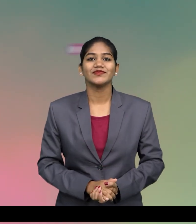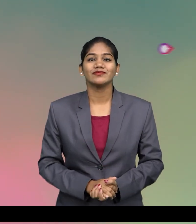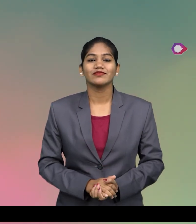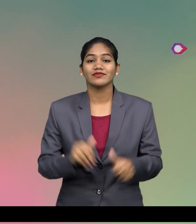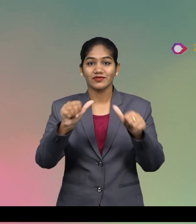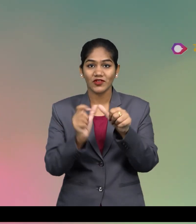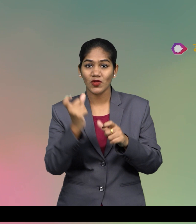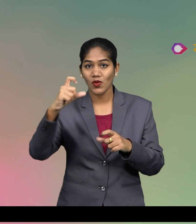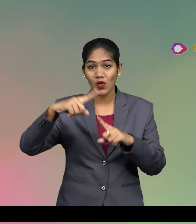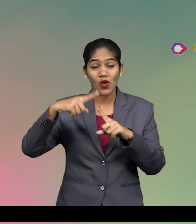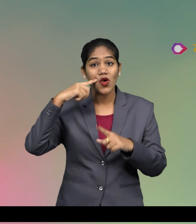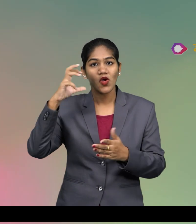2. వేలం,